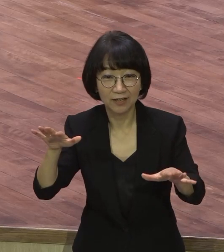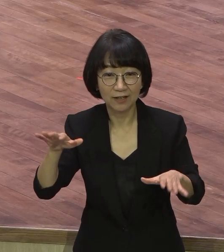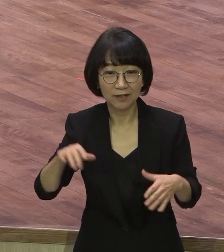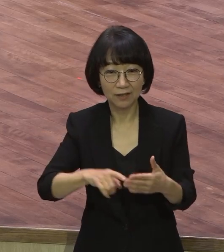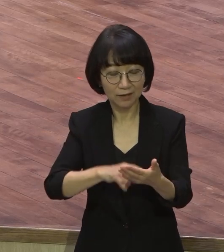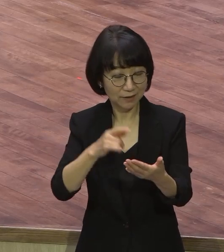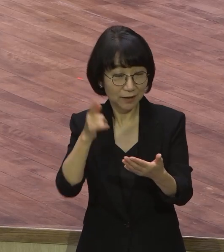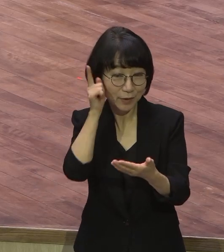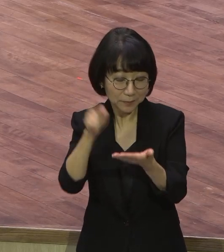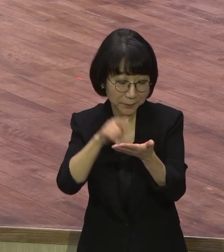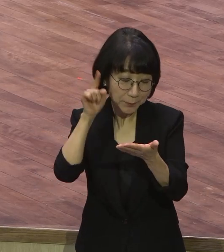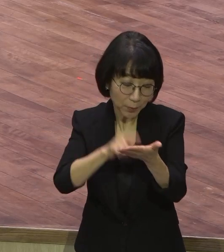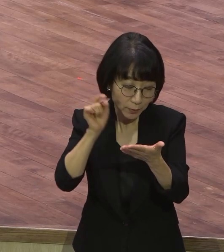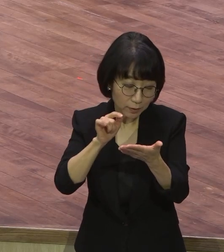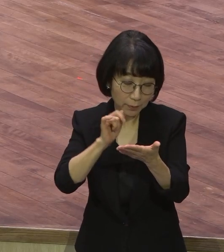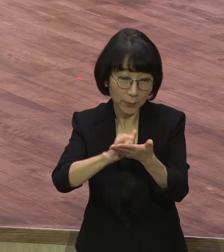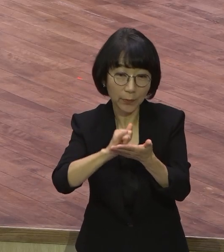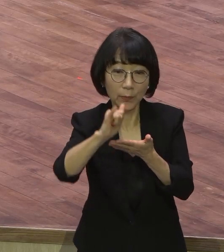잡으면 딱 바로 나와요.